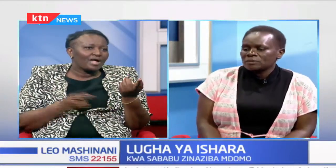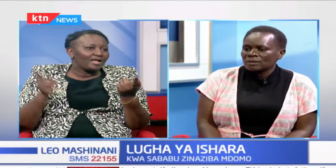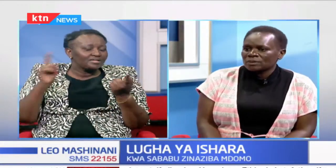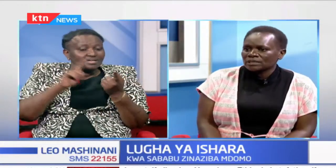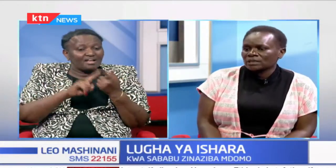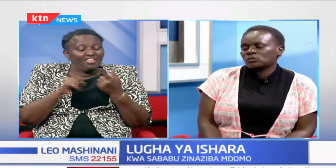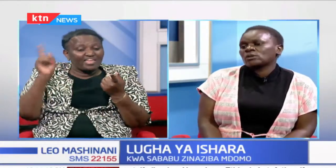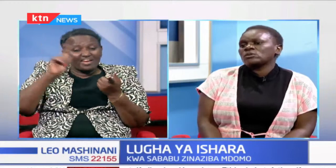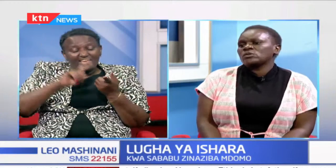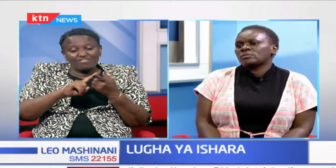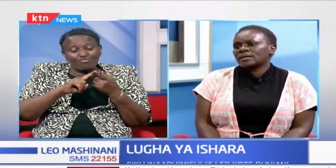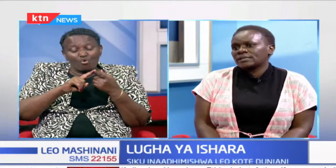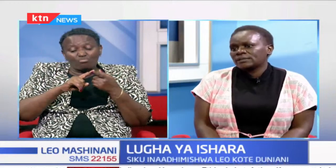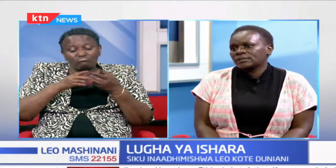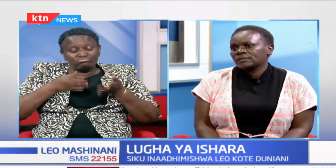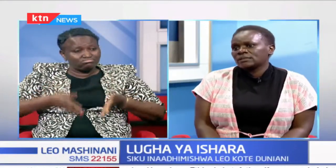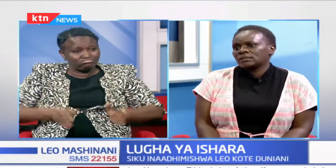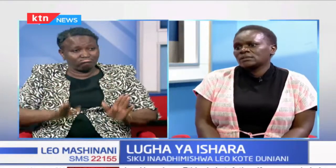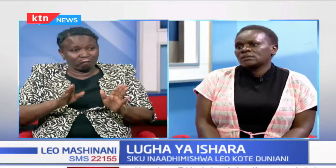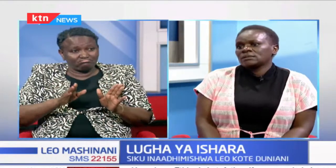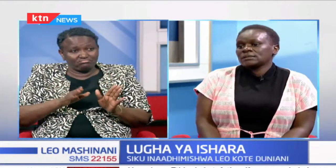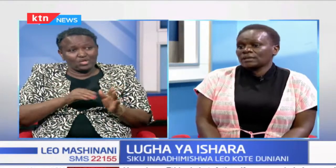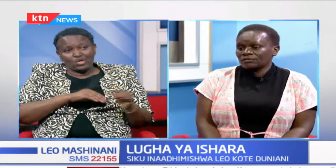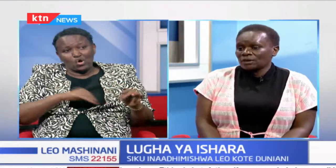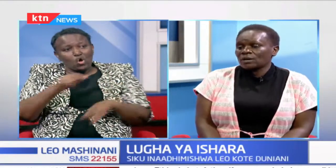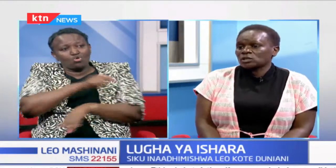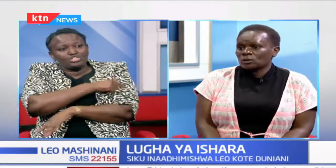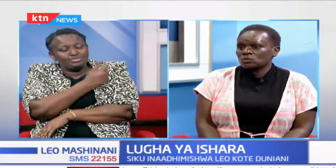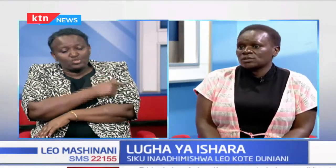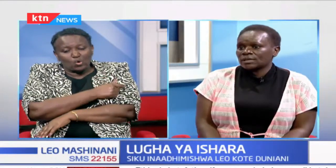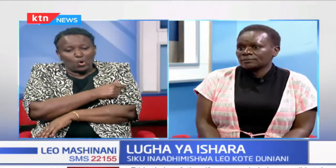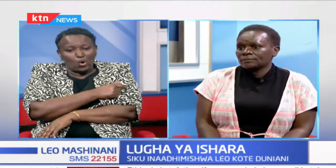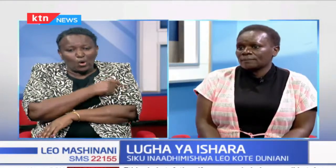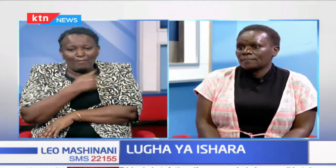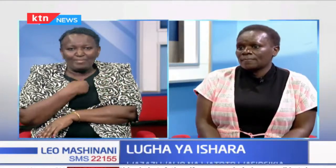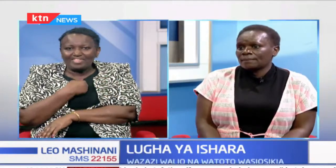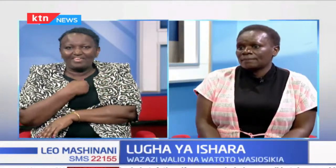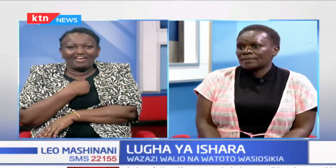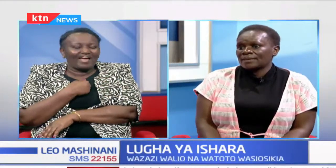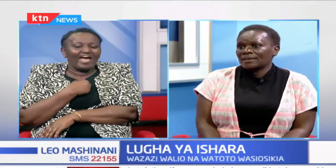akapiga pima pressure, tukarudi nyumbani. Sasa ikafika wakati wa kuzaa.